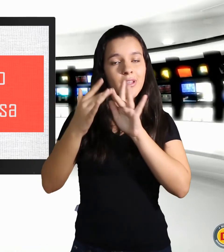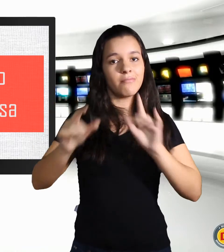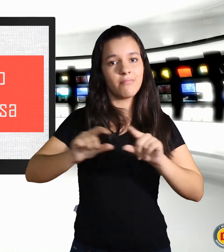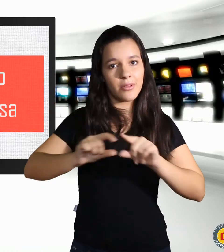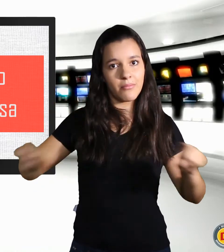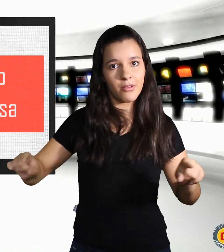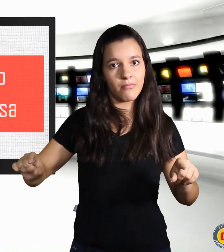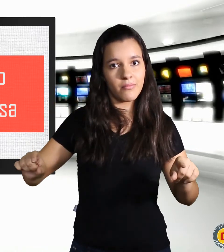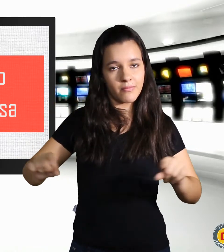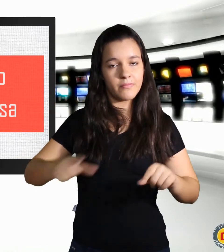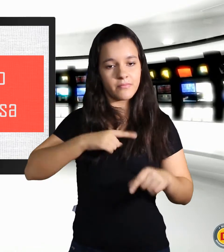pelo e-mail